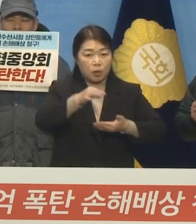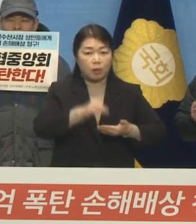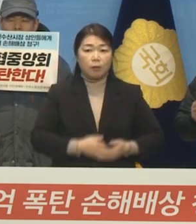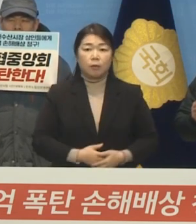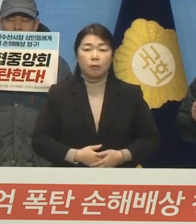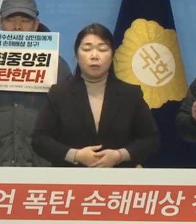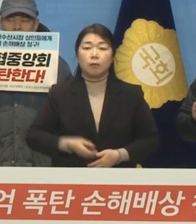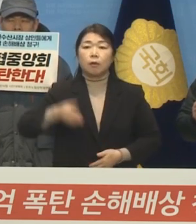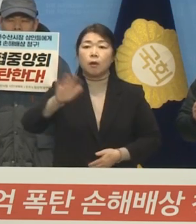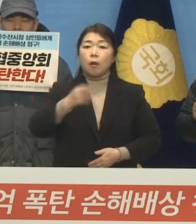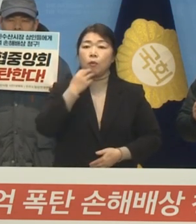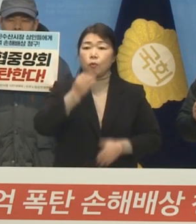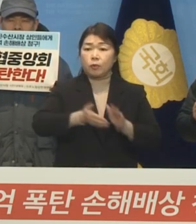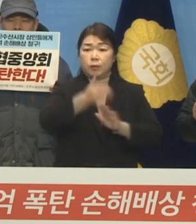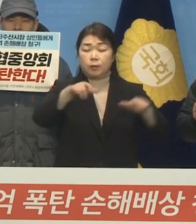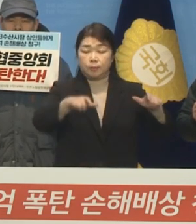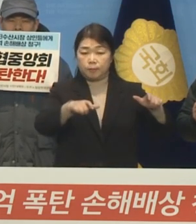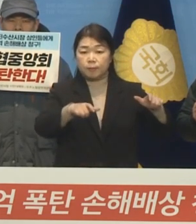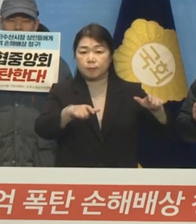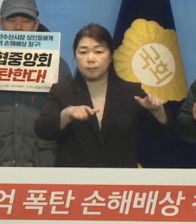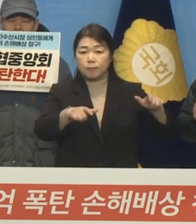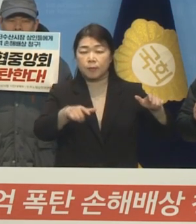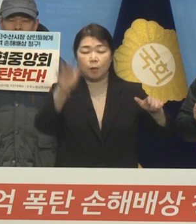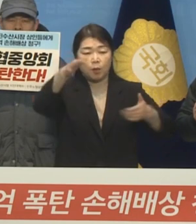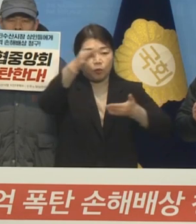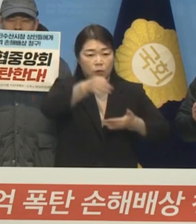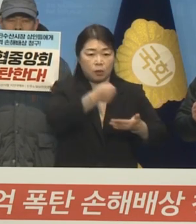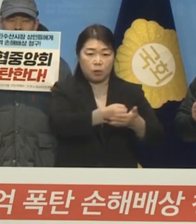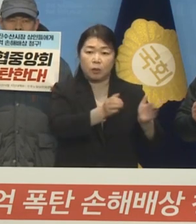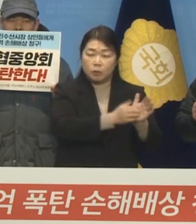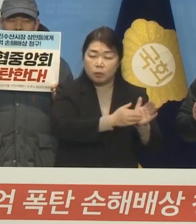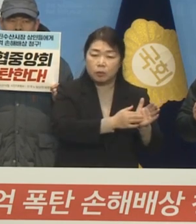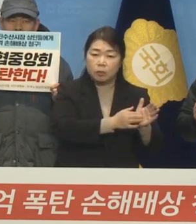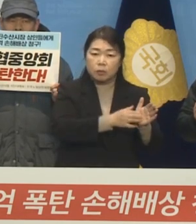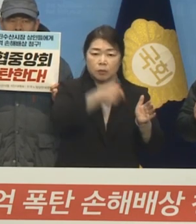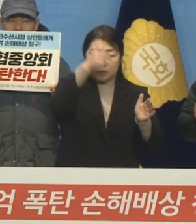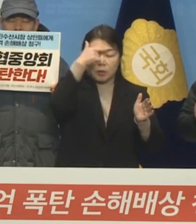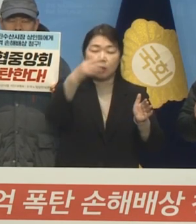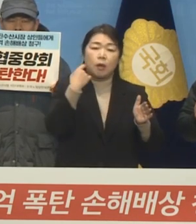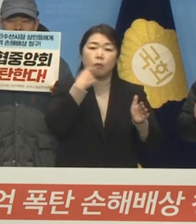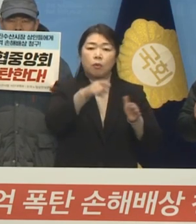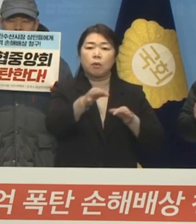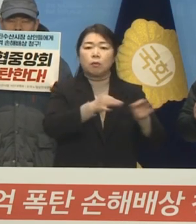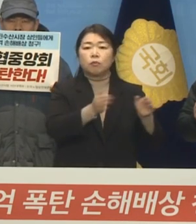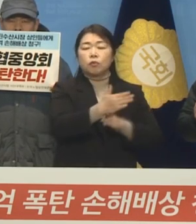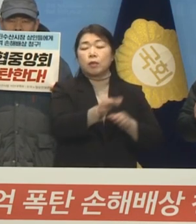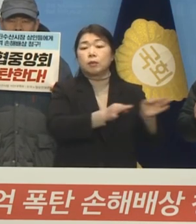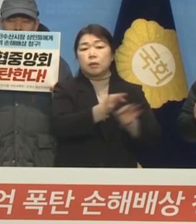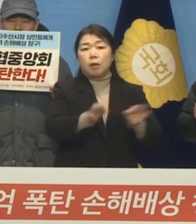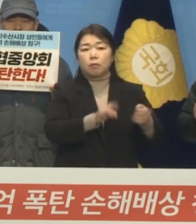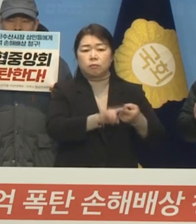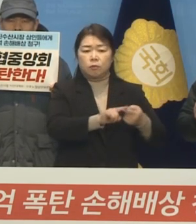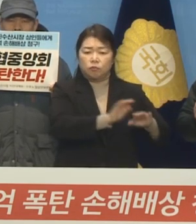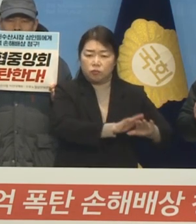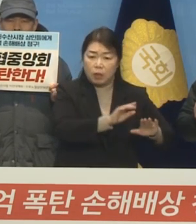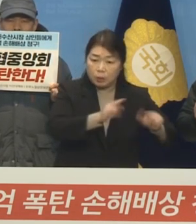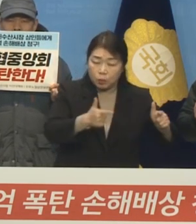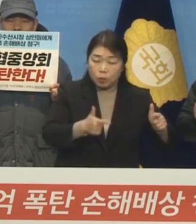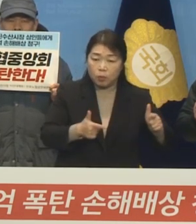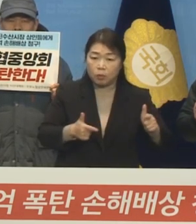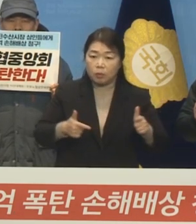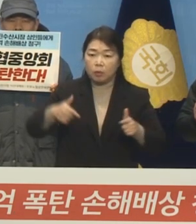그런데 서울시는 미래유산으로 지정된 구 노량진 수산시장을 보존하기는커녕 수협의